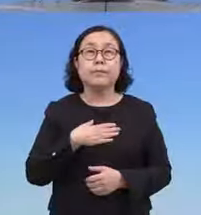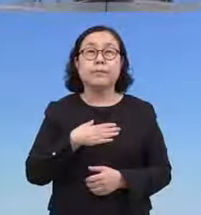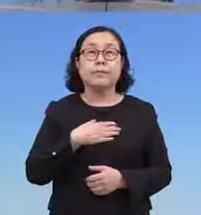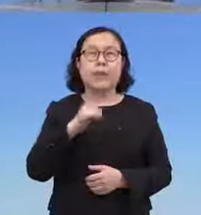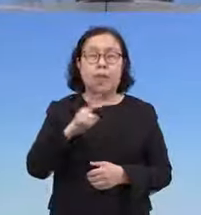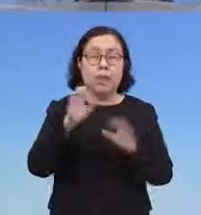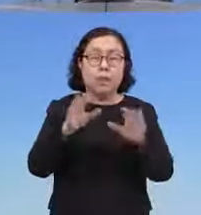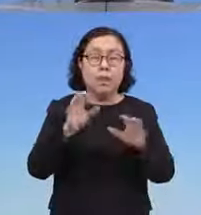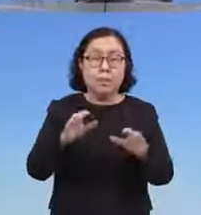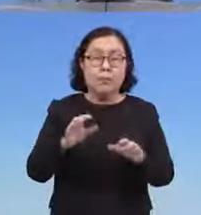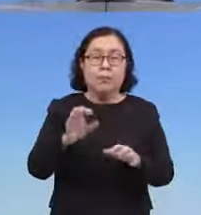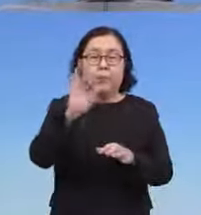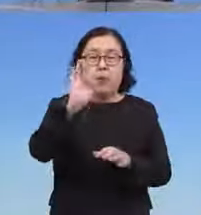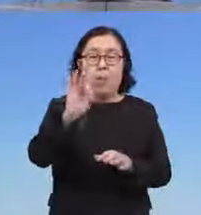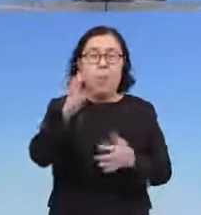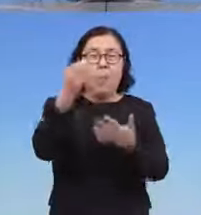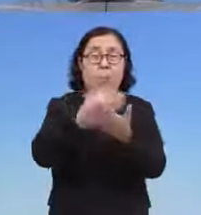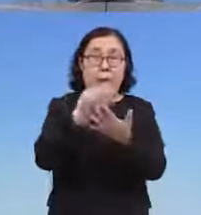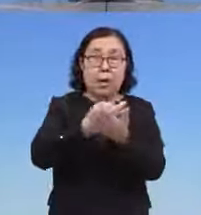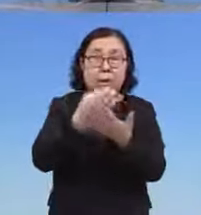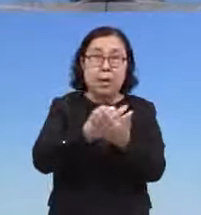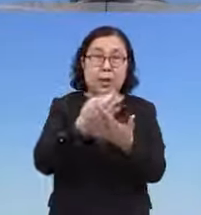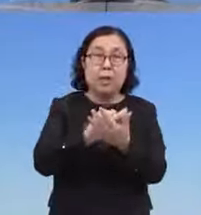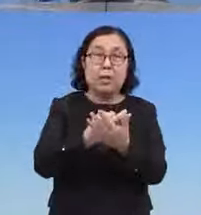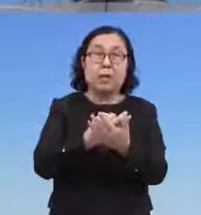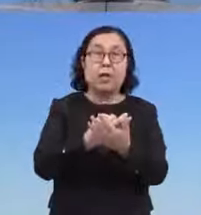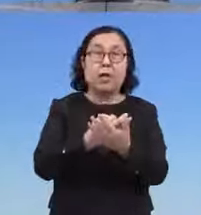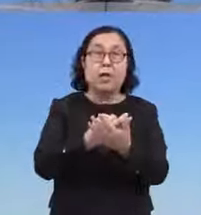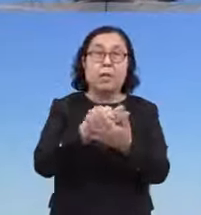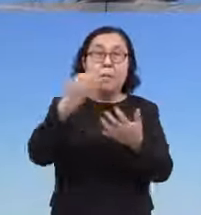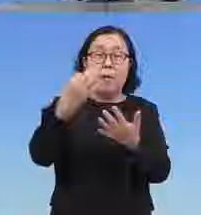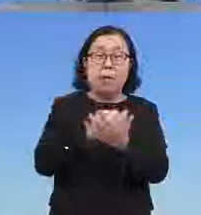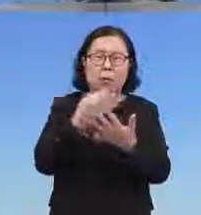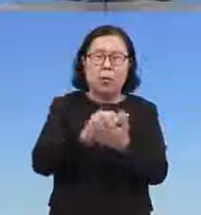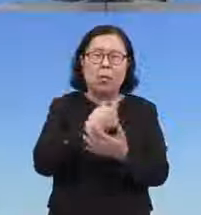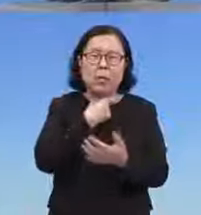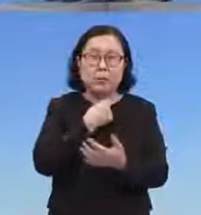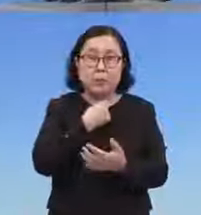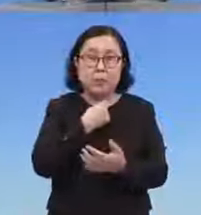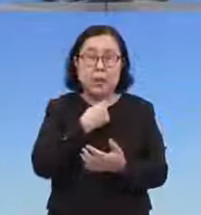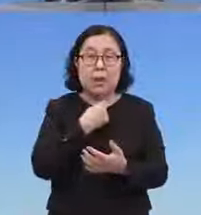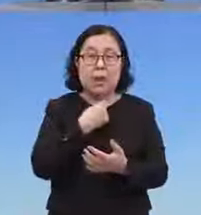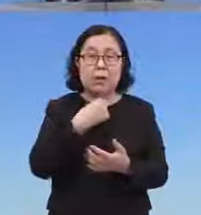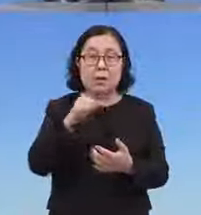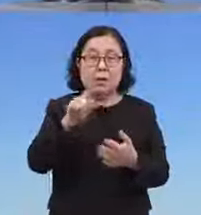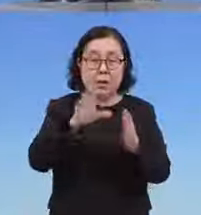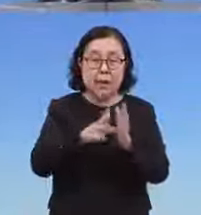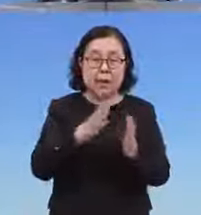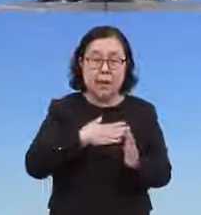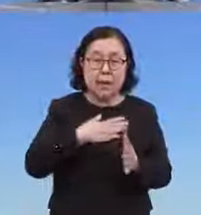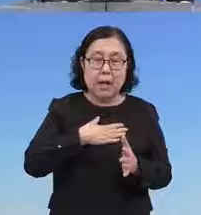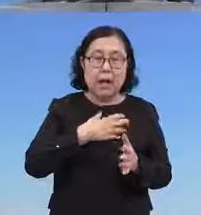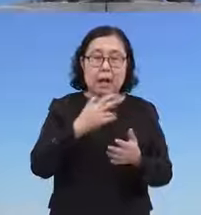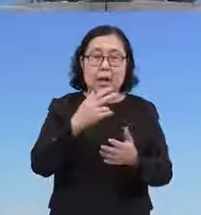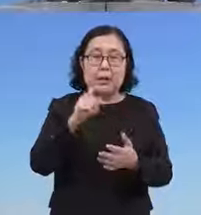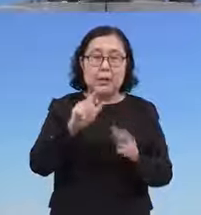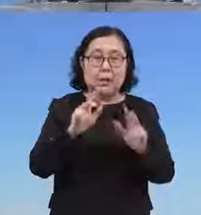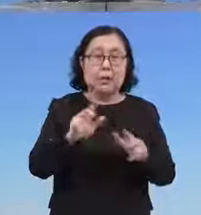난 지금 여기서 돈 많이 벌어서 40살에 그 고아원도 차리고 양로원도 차려야 되는데, 주님은 너 여기서